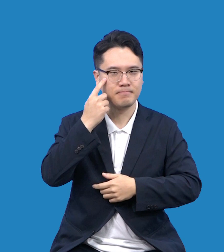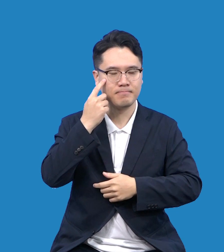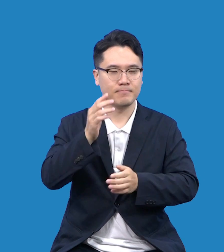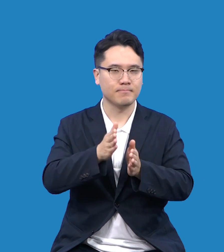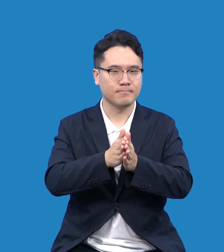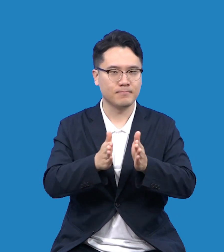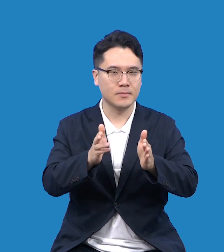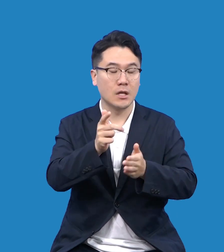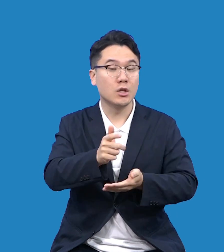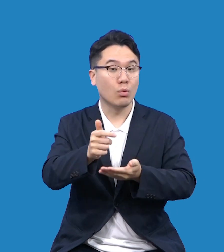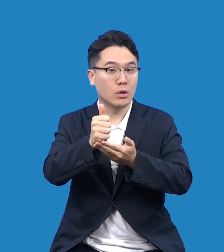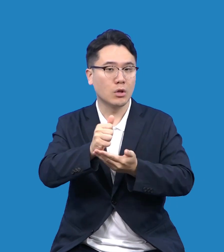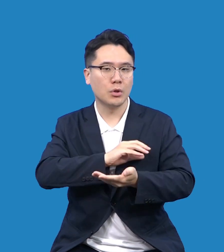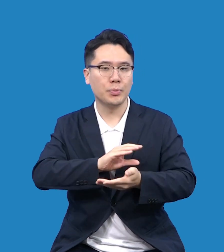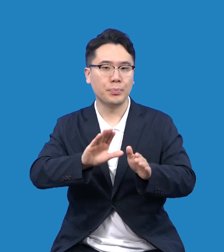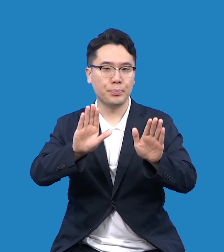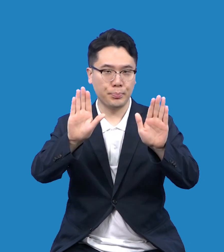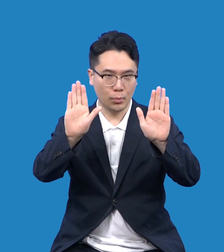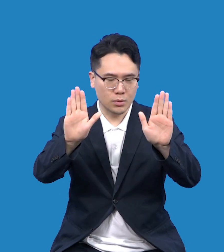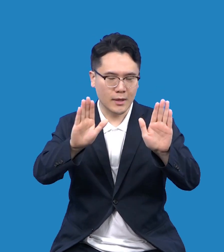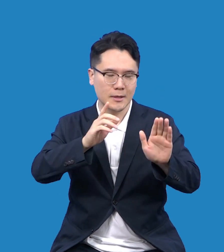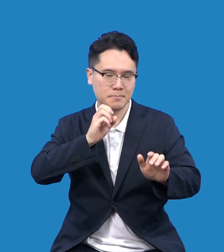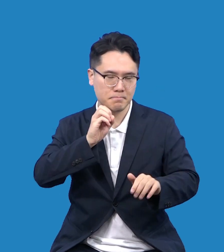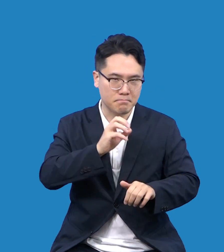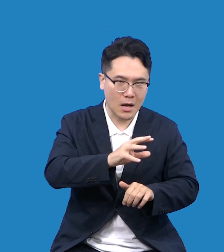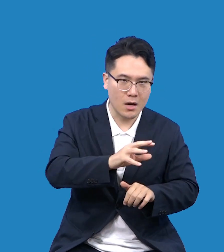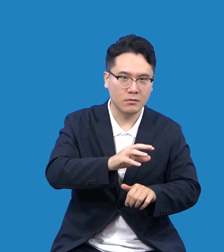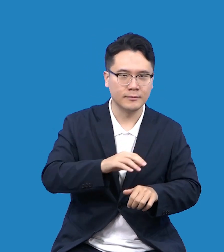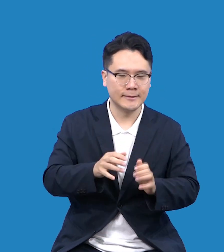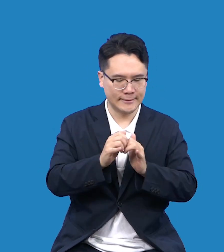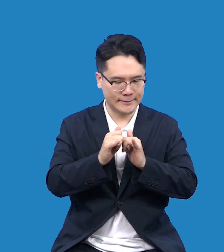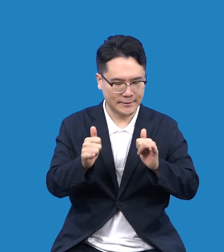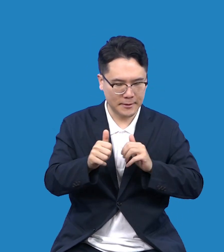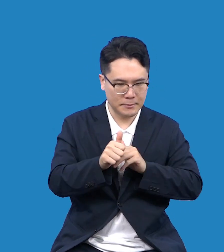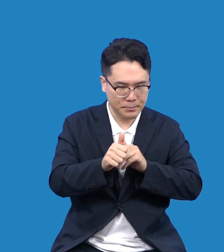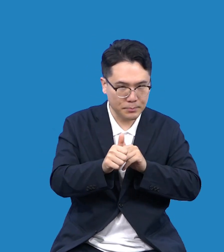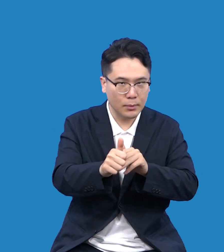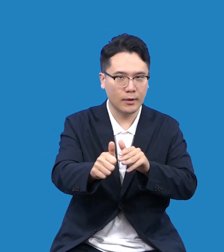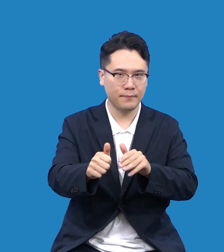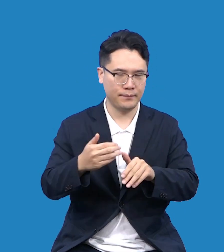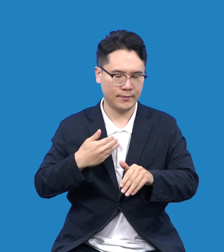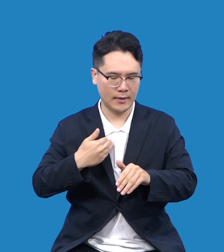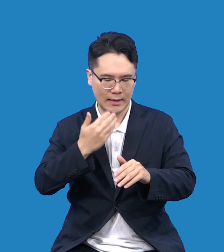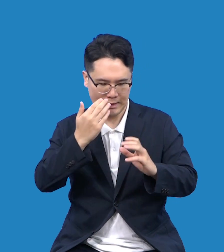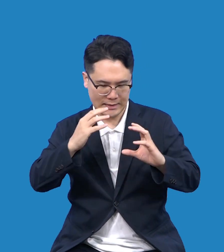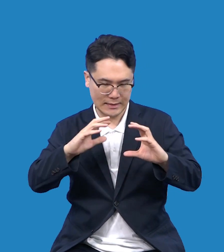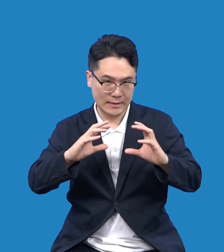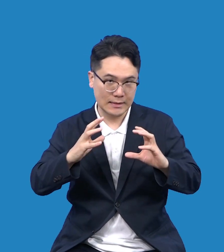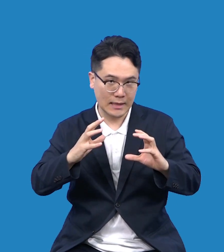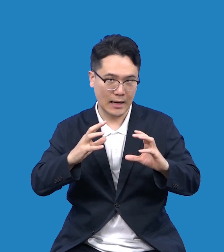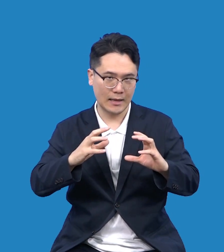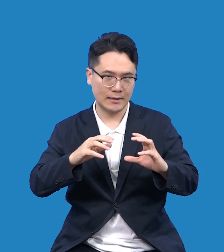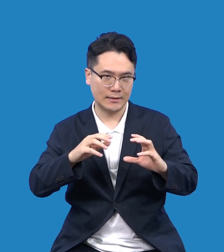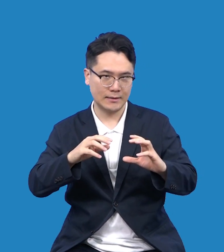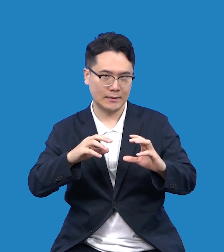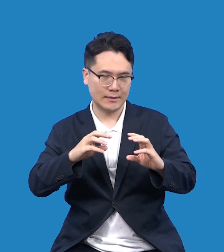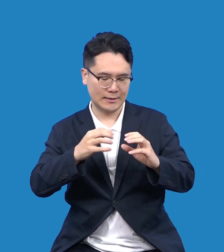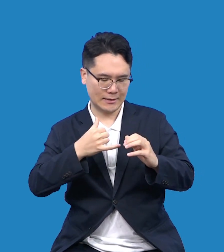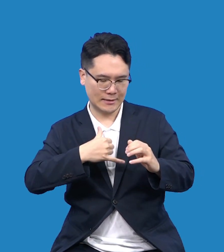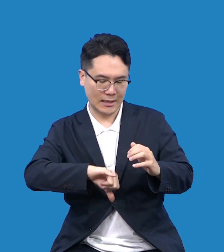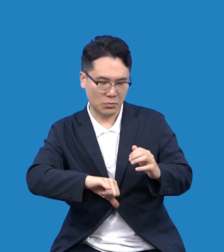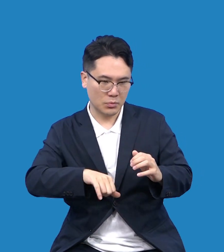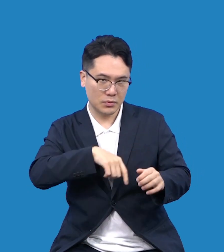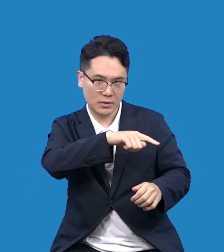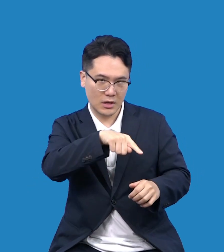여호와께서 모세에게 말씀하여 이르시되 사람을 보내어 내가 이스라엘 자손에게 주는 가나안 땅을